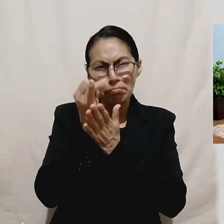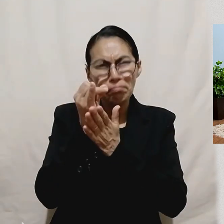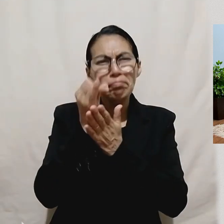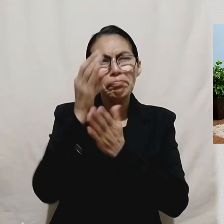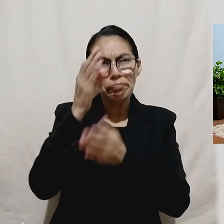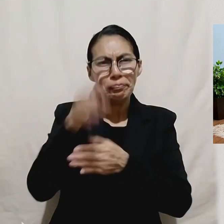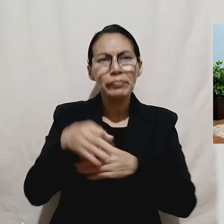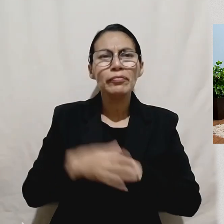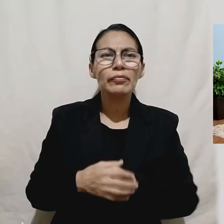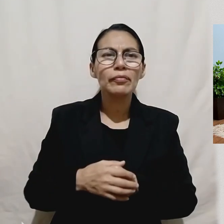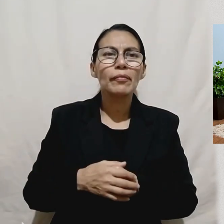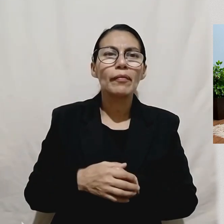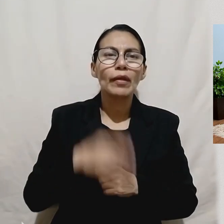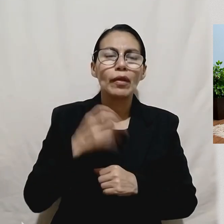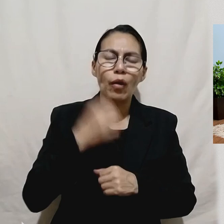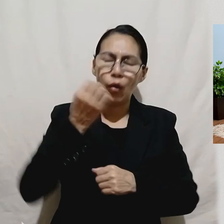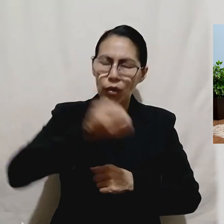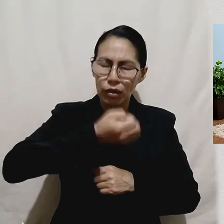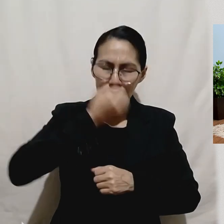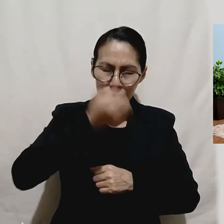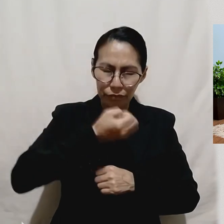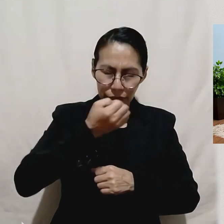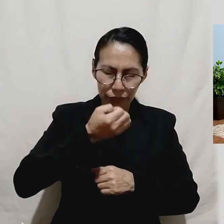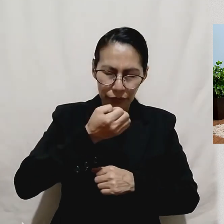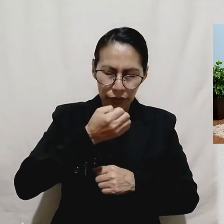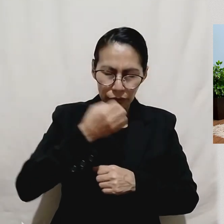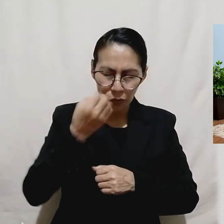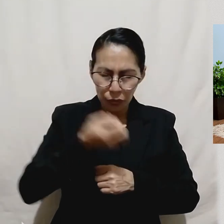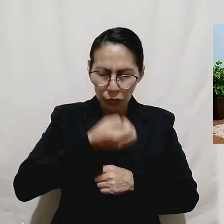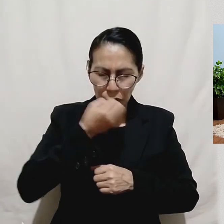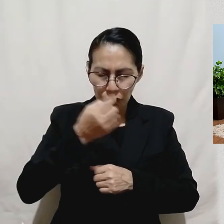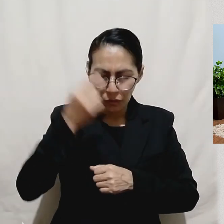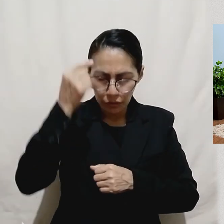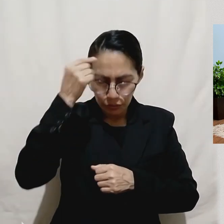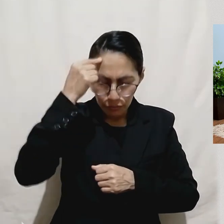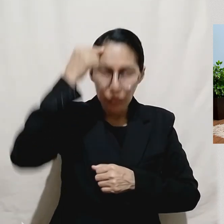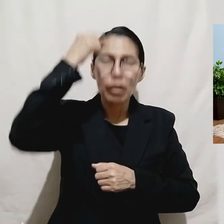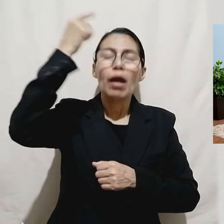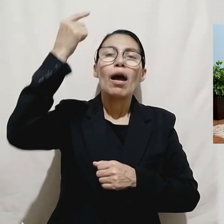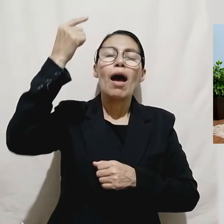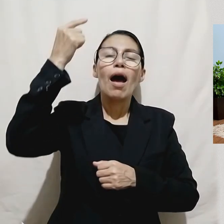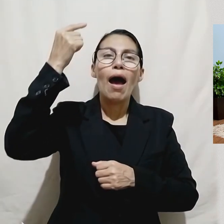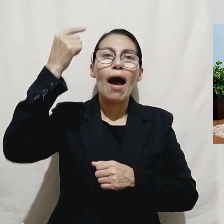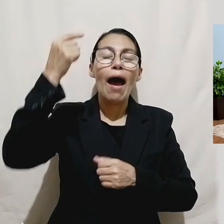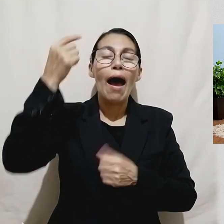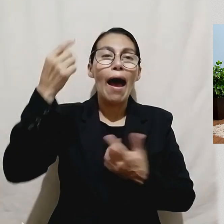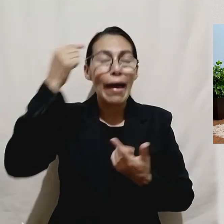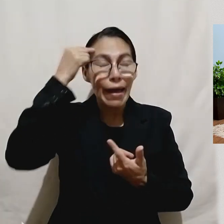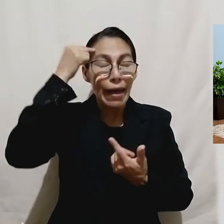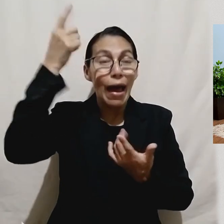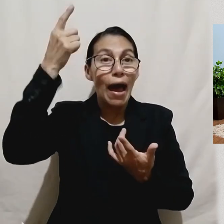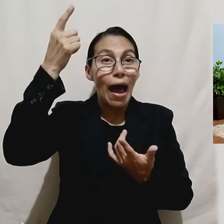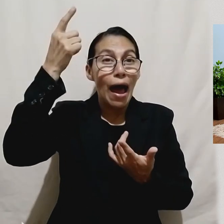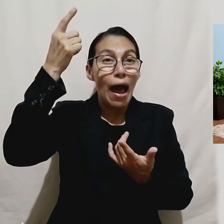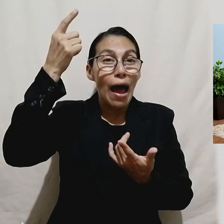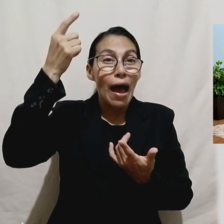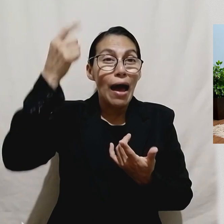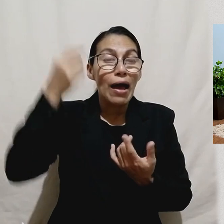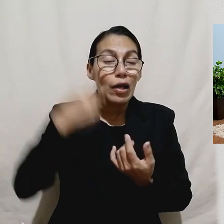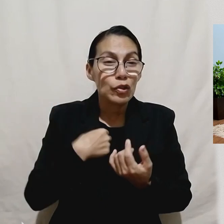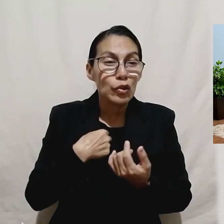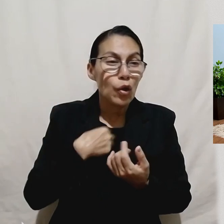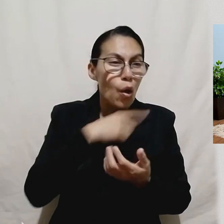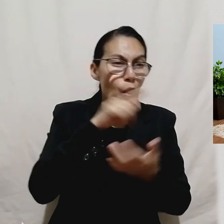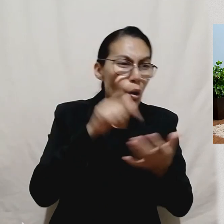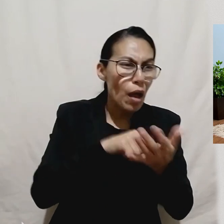comenzamos a orar a mitad de la oración yo tenía claro que yo iba a ir a deistar que fue a la academia la que fui una Academia que está en YouTube una